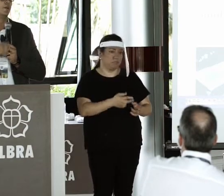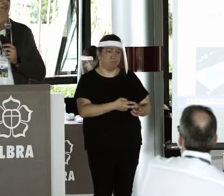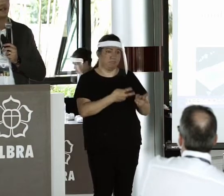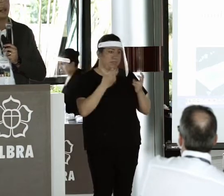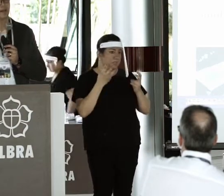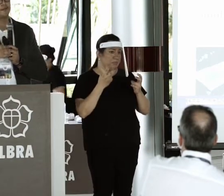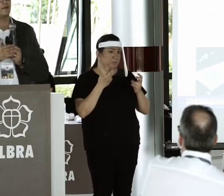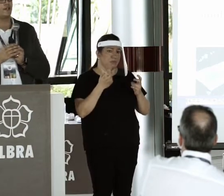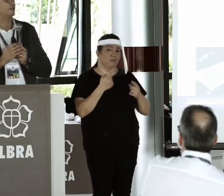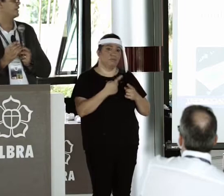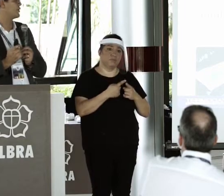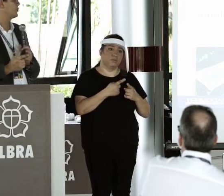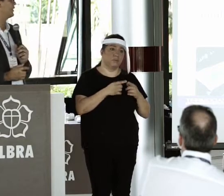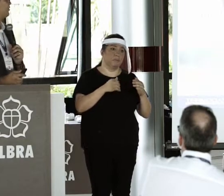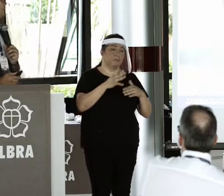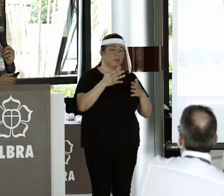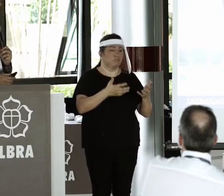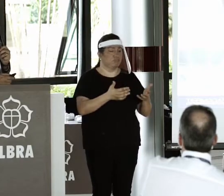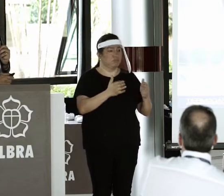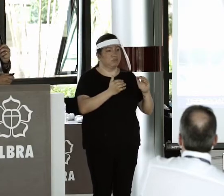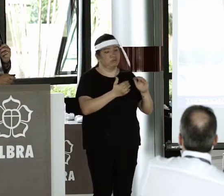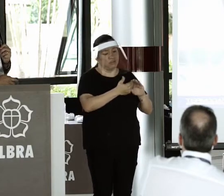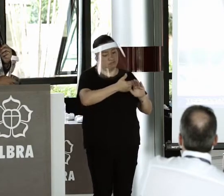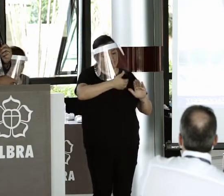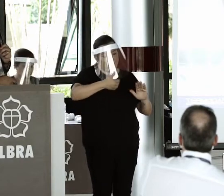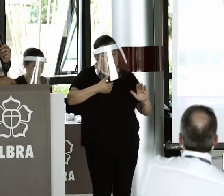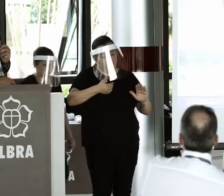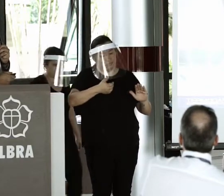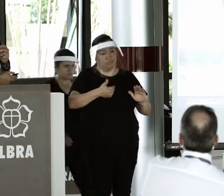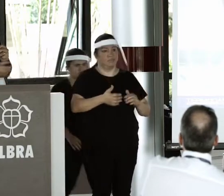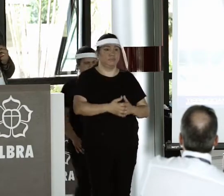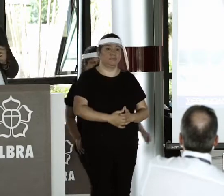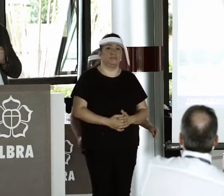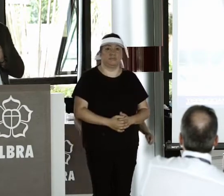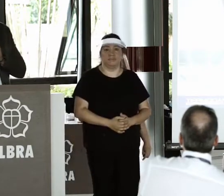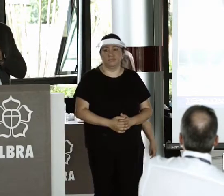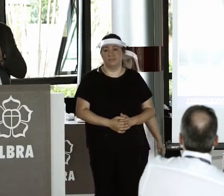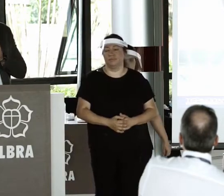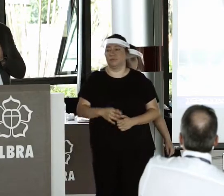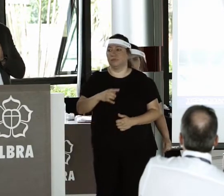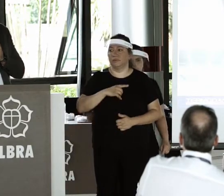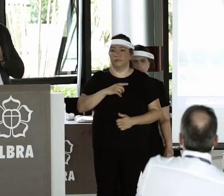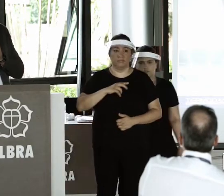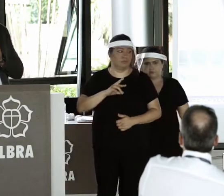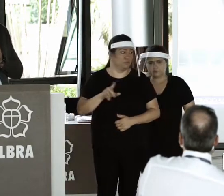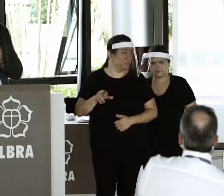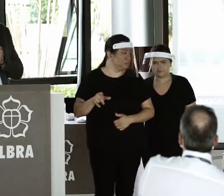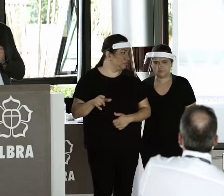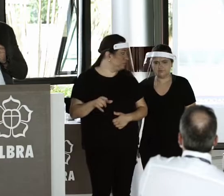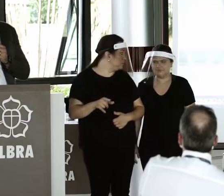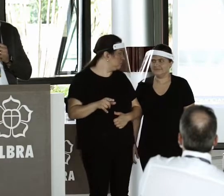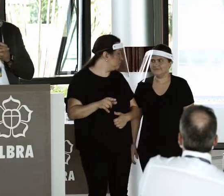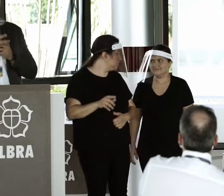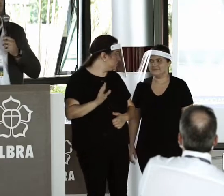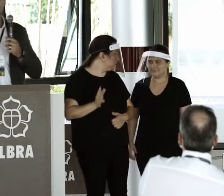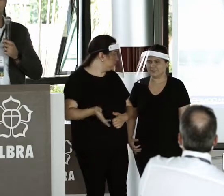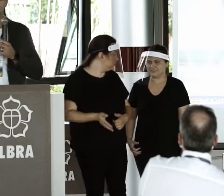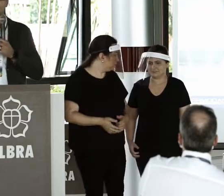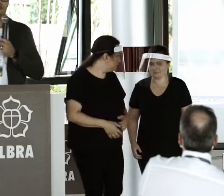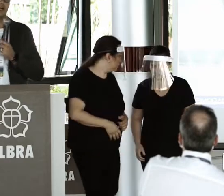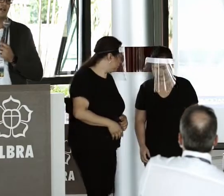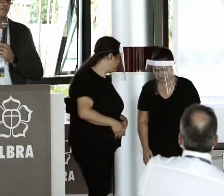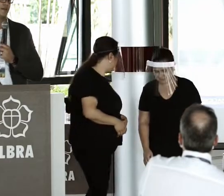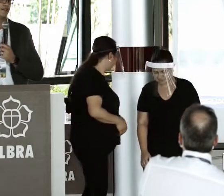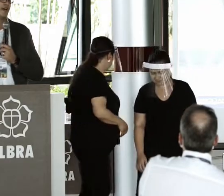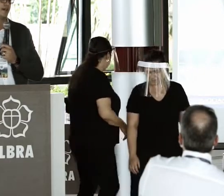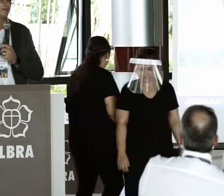captar, porque ela capta mais o que está na superfície. Existem diversos estudos aplicando a termografia para estruturas